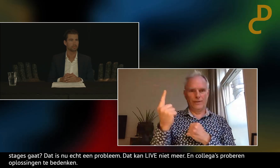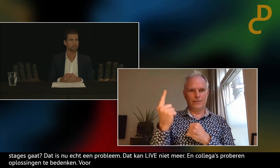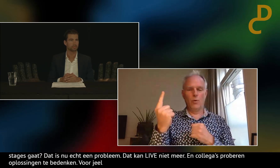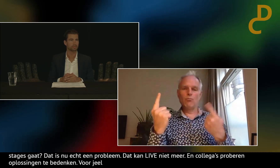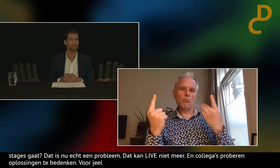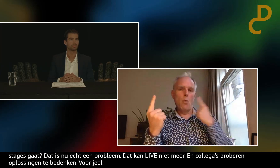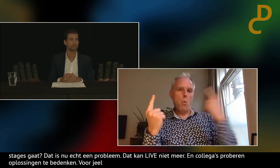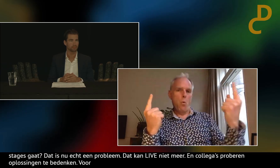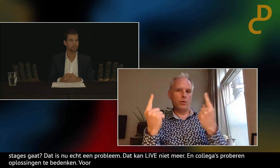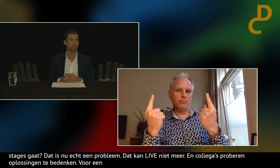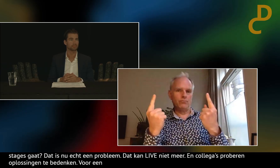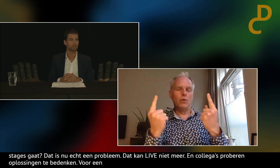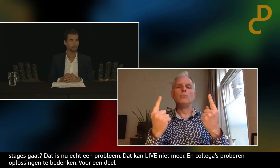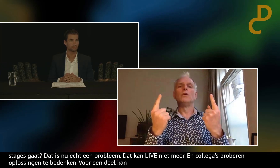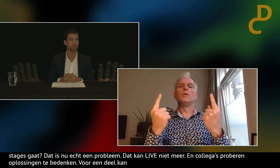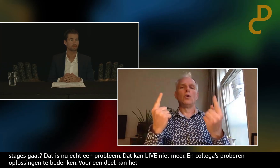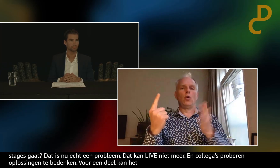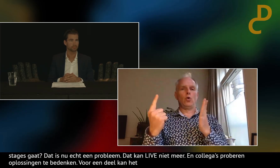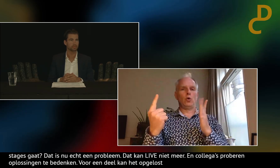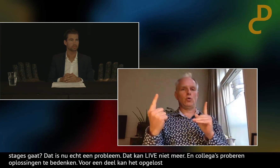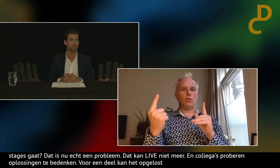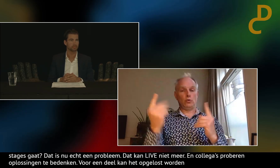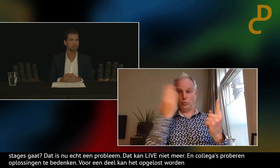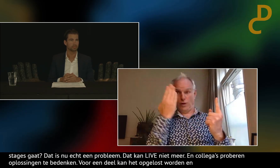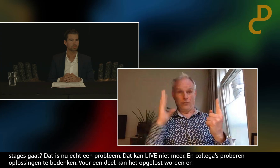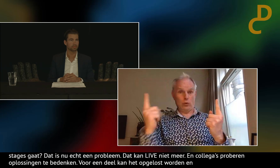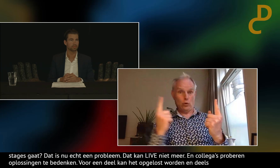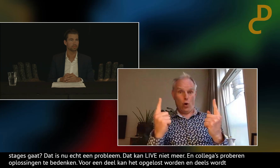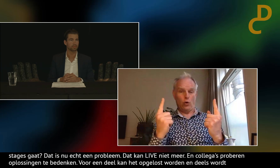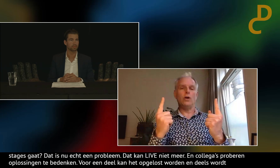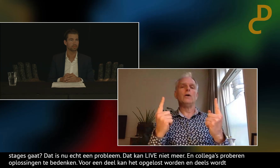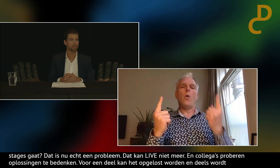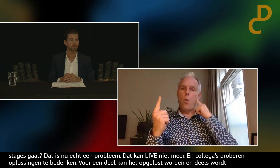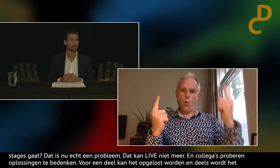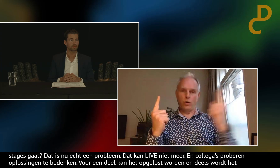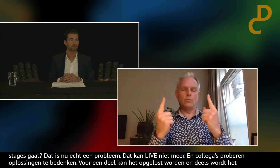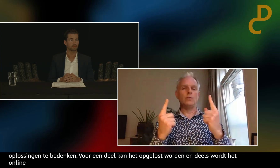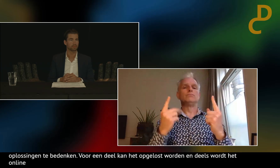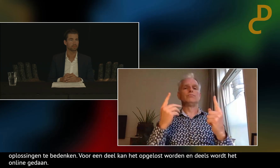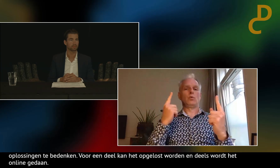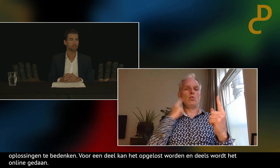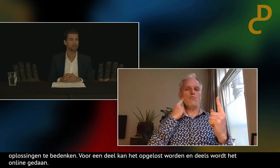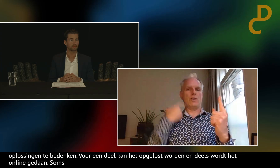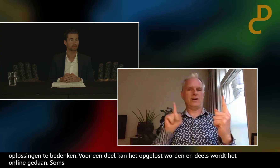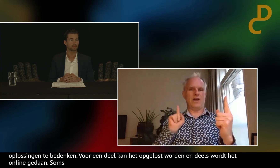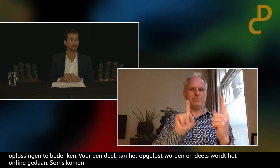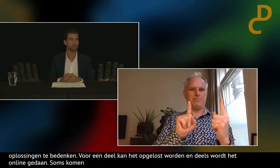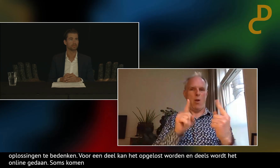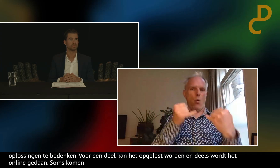deel wordt het stage online gedaan. En soms komt er wel studenten komen dan bij mij